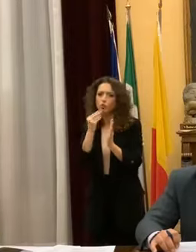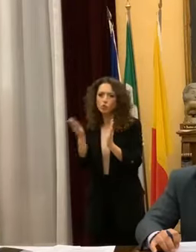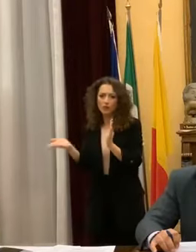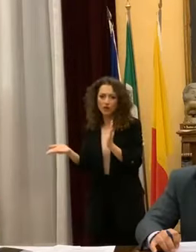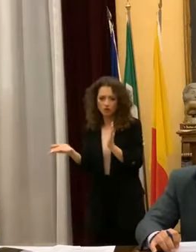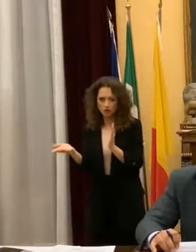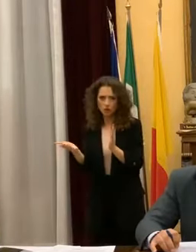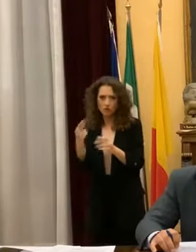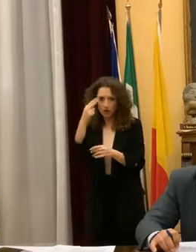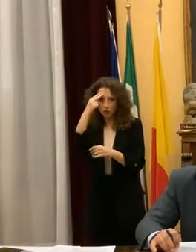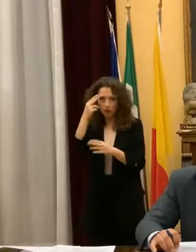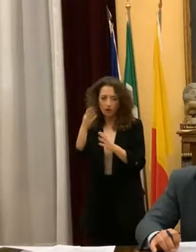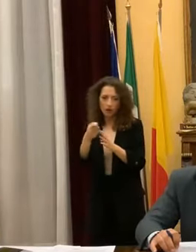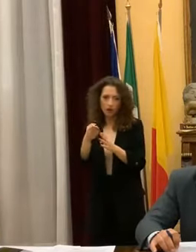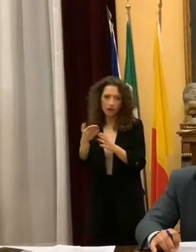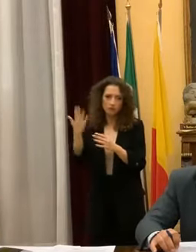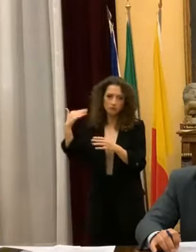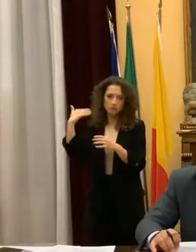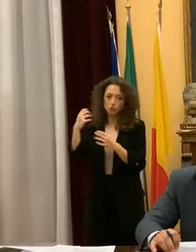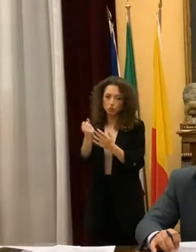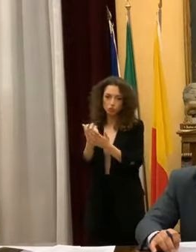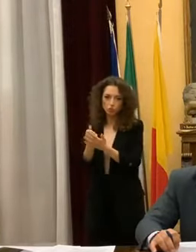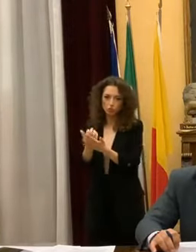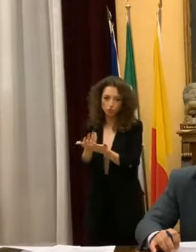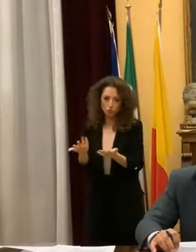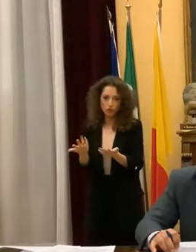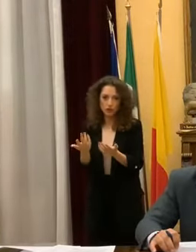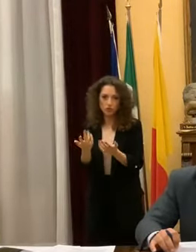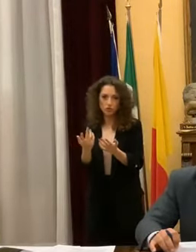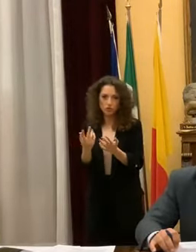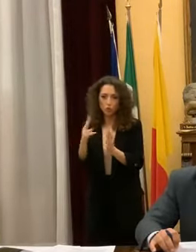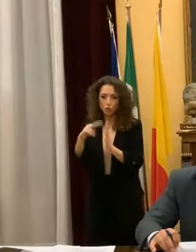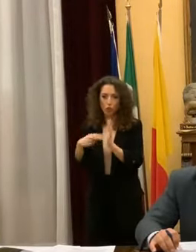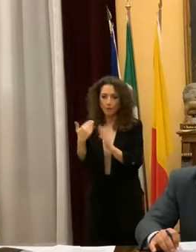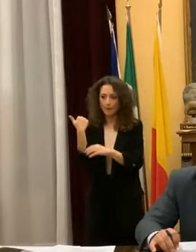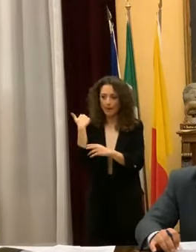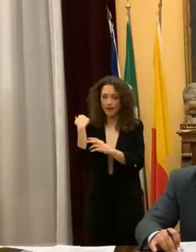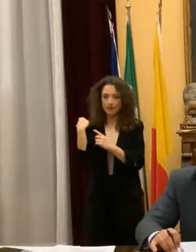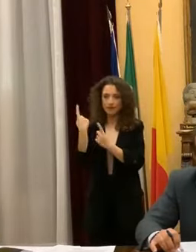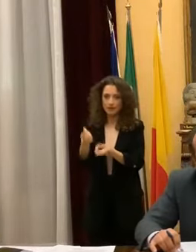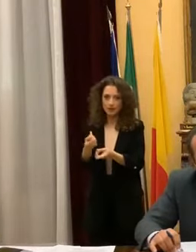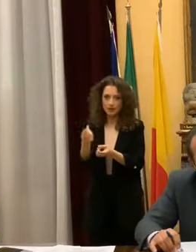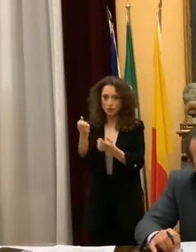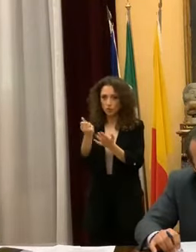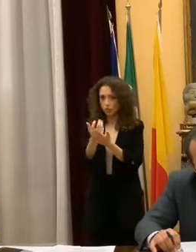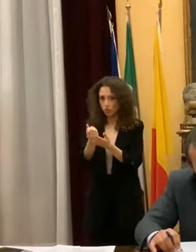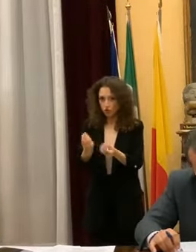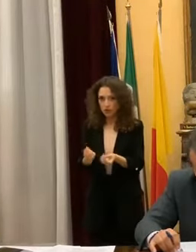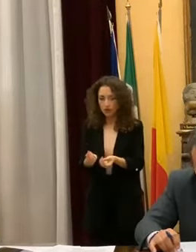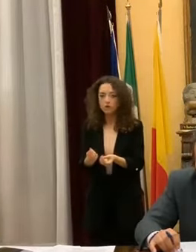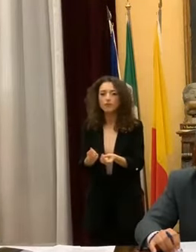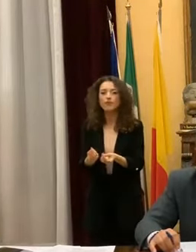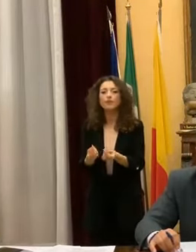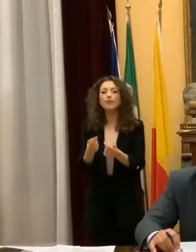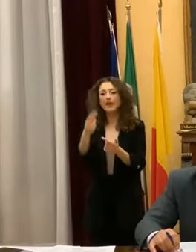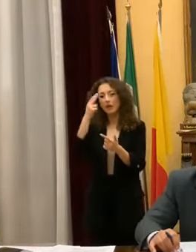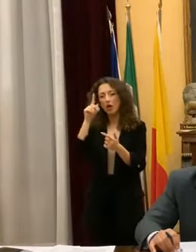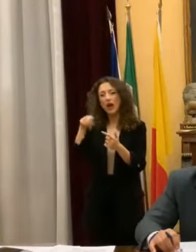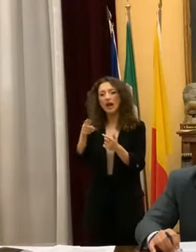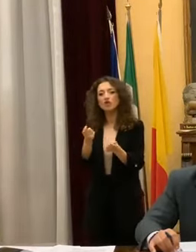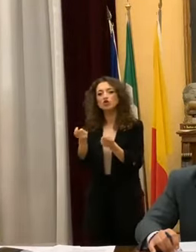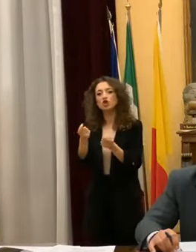tutto quello che è successo negli ultimi 2 mesi? Il disastro creato dalla gestione di La